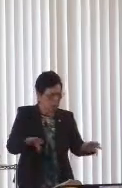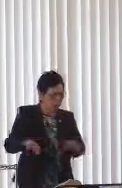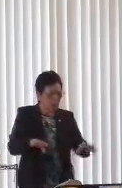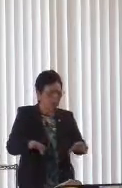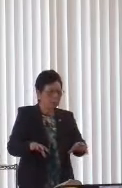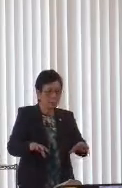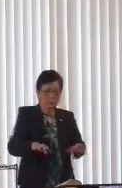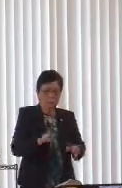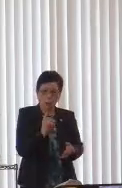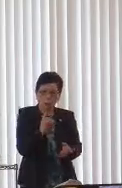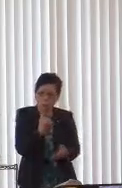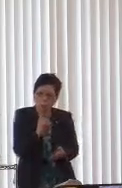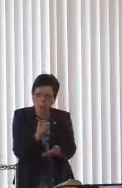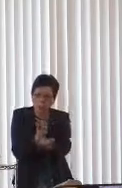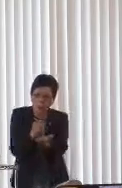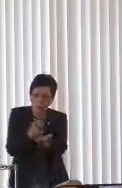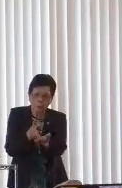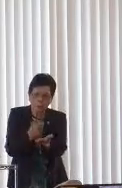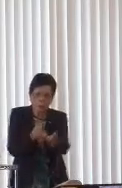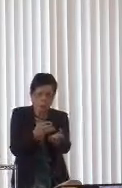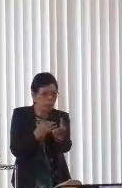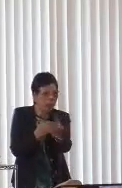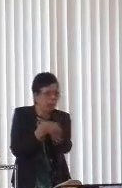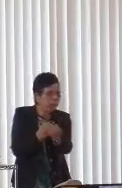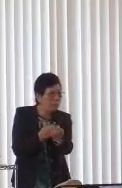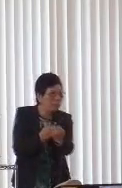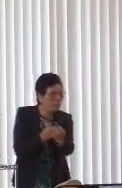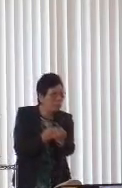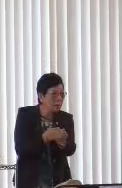言い訳がいろいろ出てきますよ。